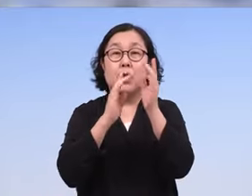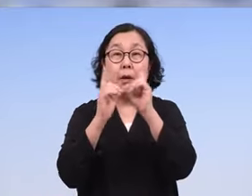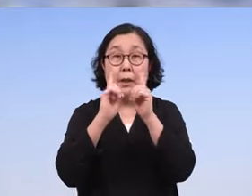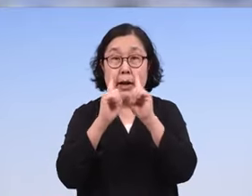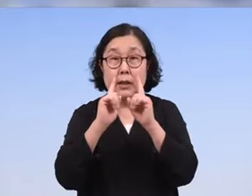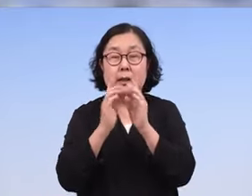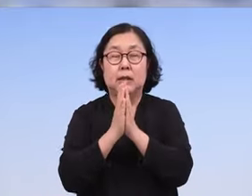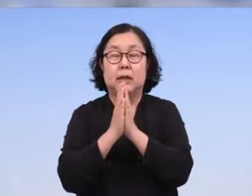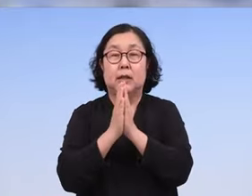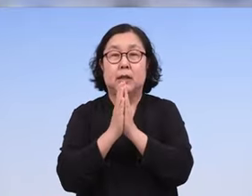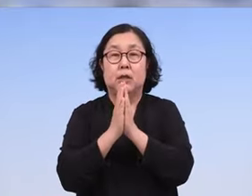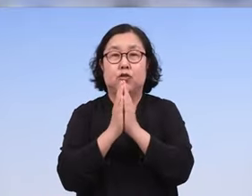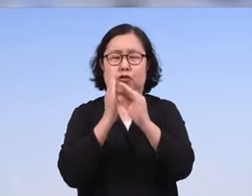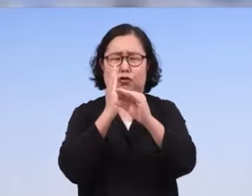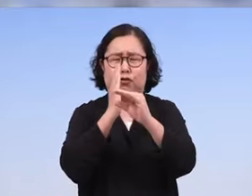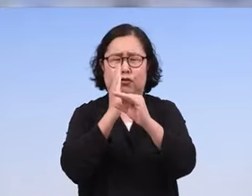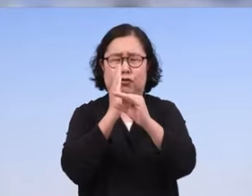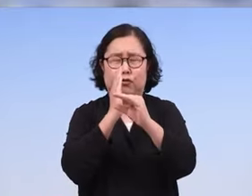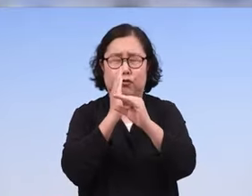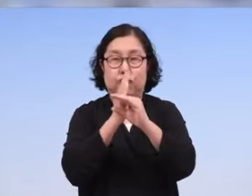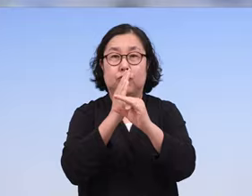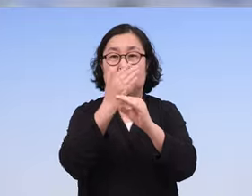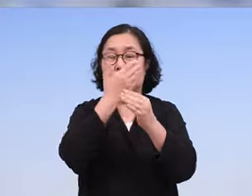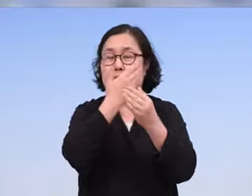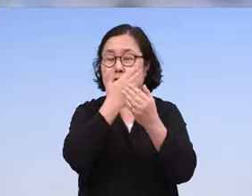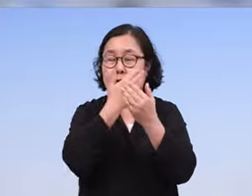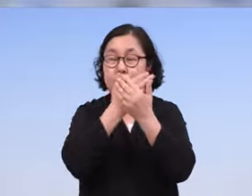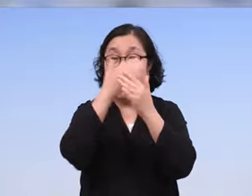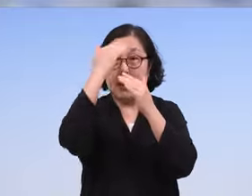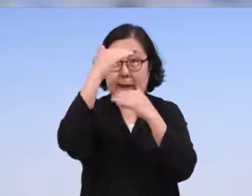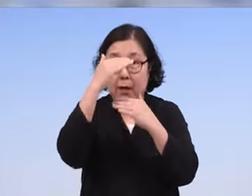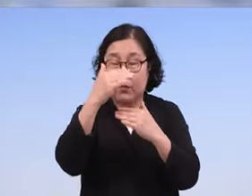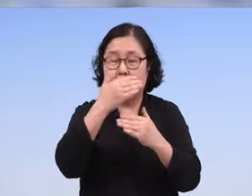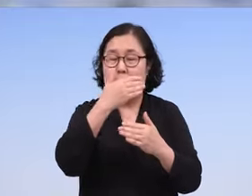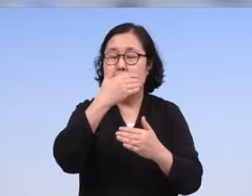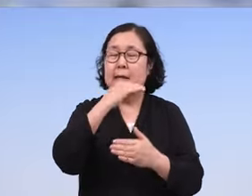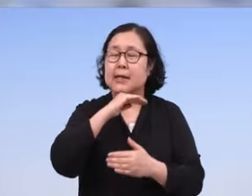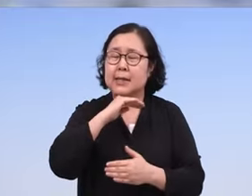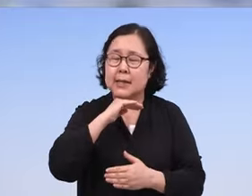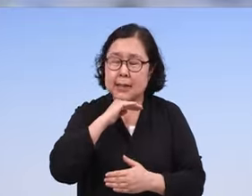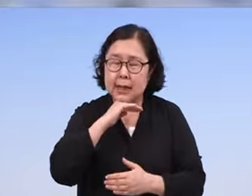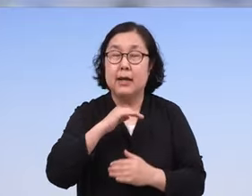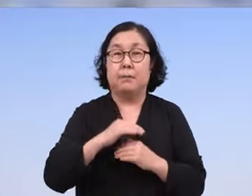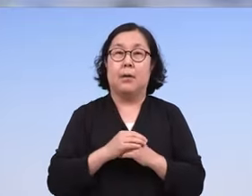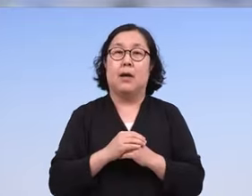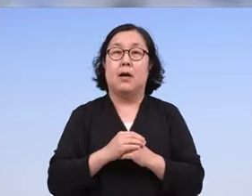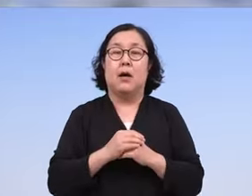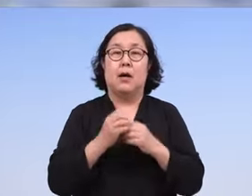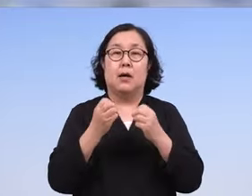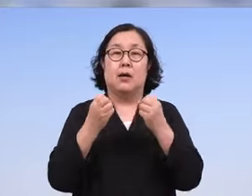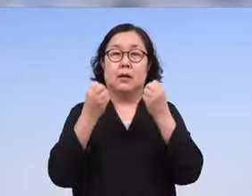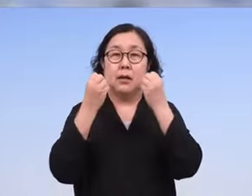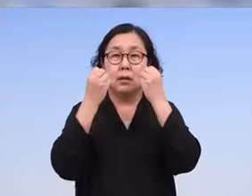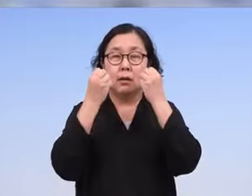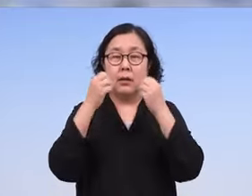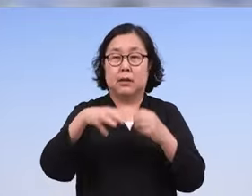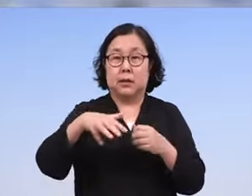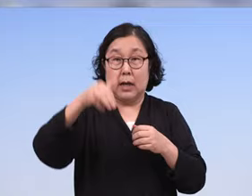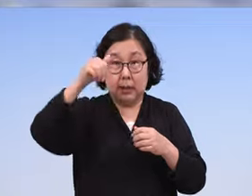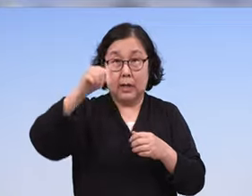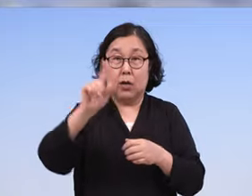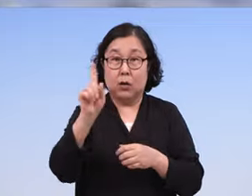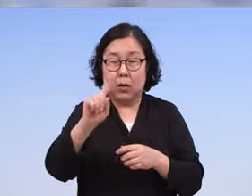이 성경이 말하는 핵심 중의 핵심이 바로 이 기다림의 문제거든요. 여러분 다 아시지만 창세기가 어떻게